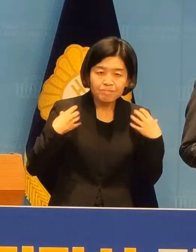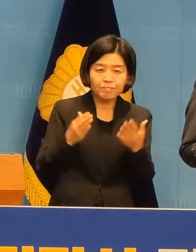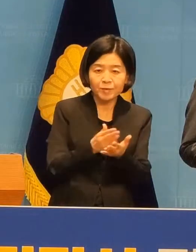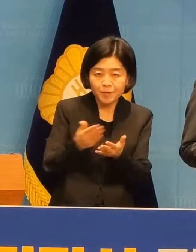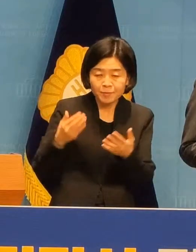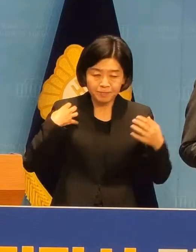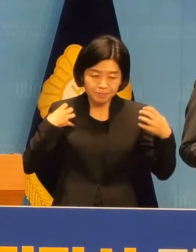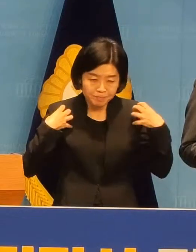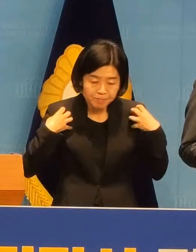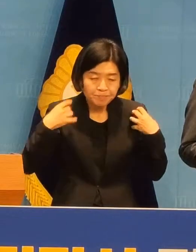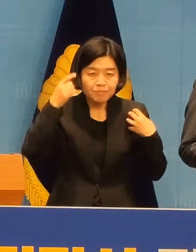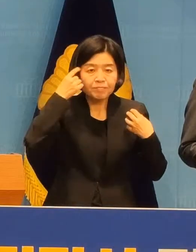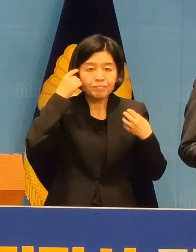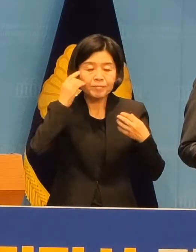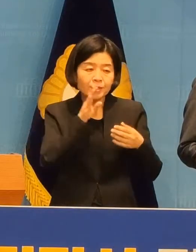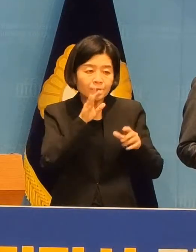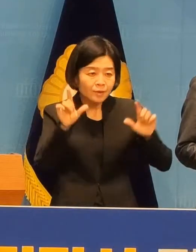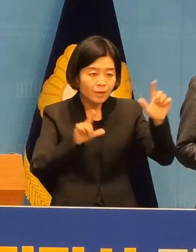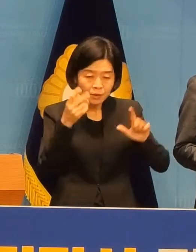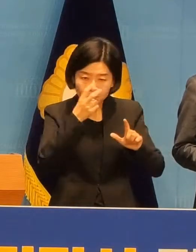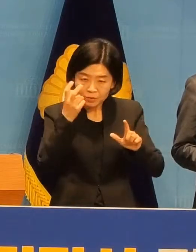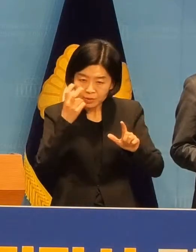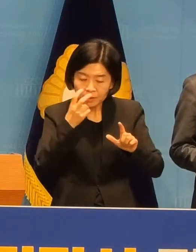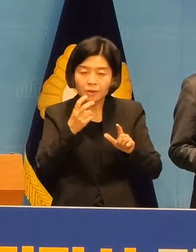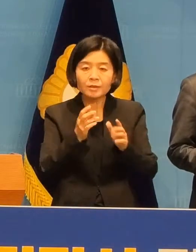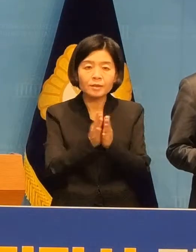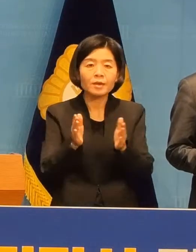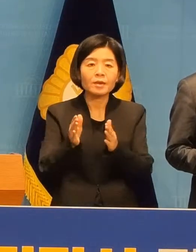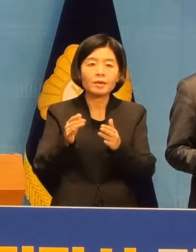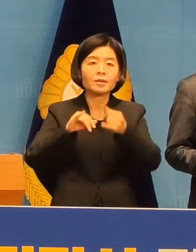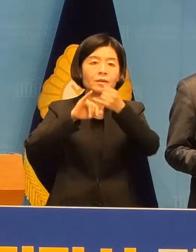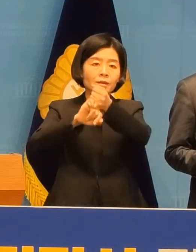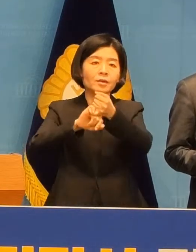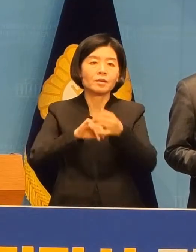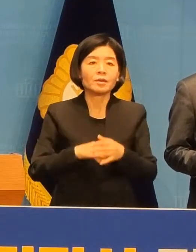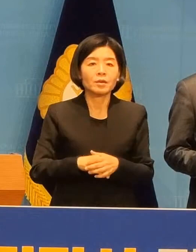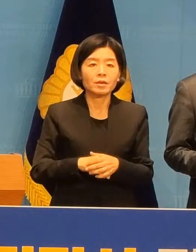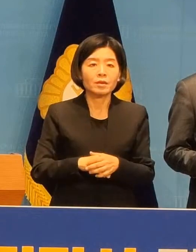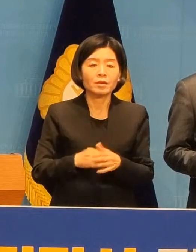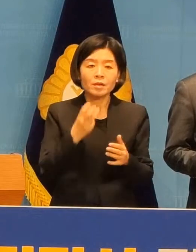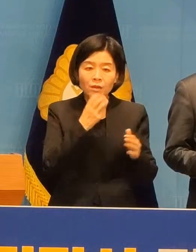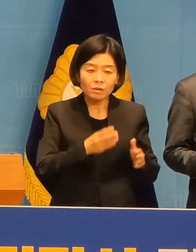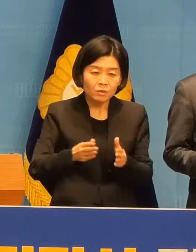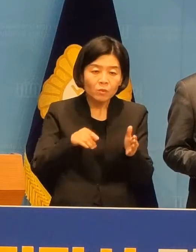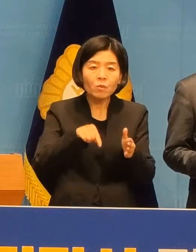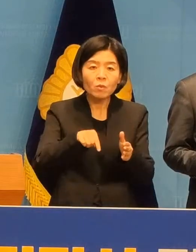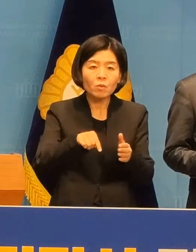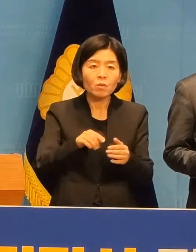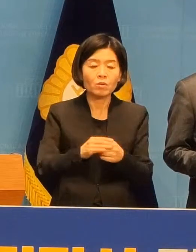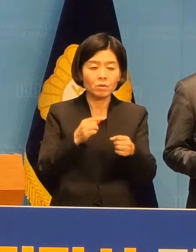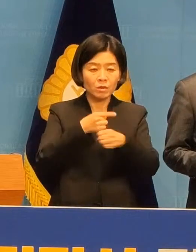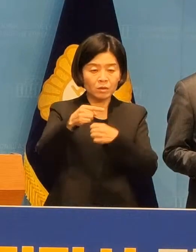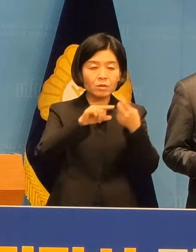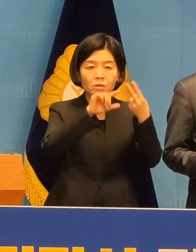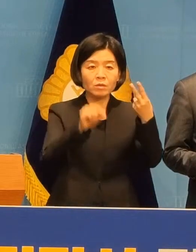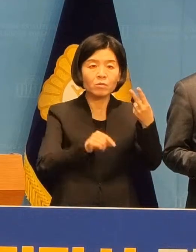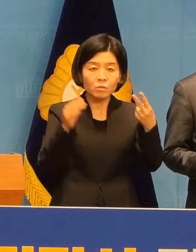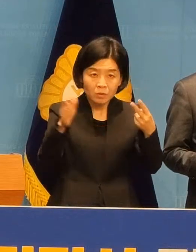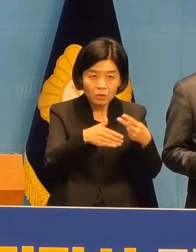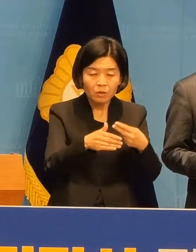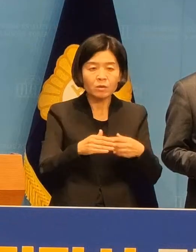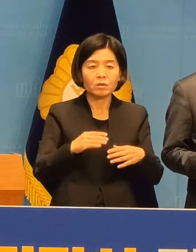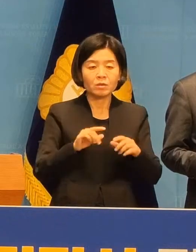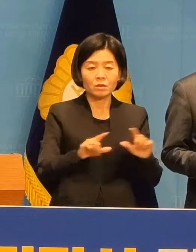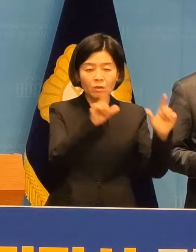검토하고 실태조사를 실시하겠다고 밝혔습니다. 한편 경기도는 내년 2월부터